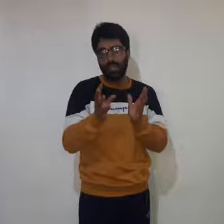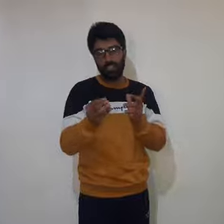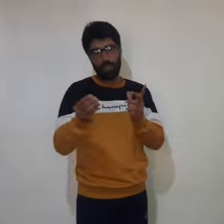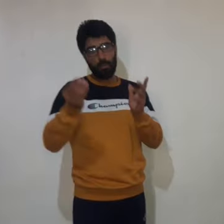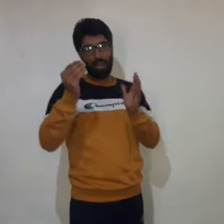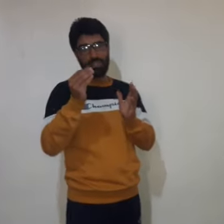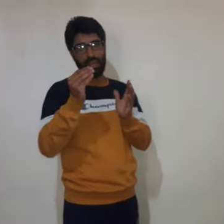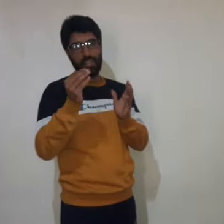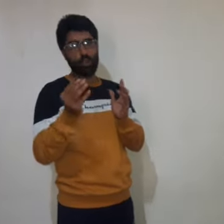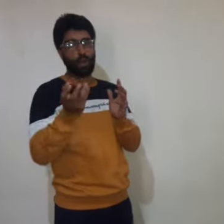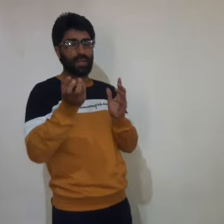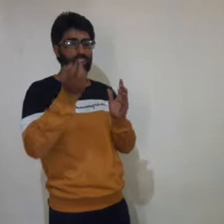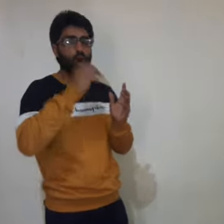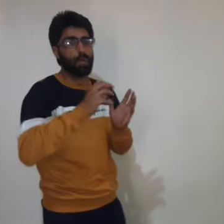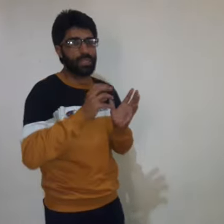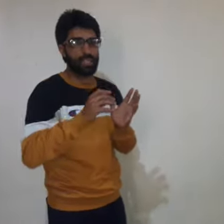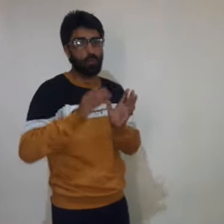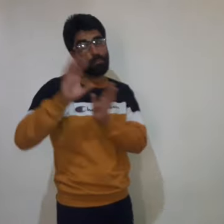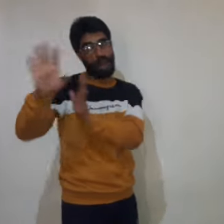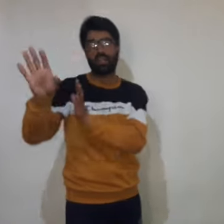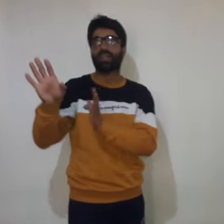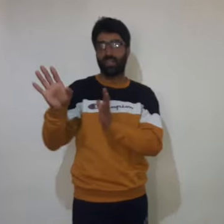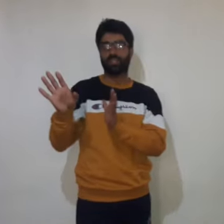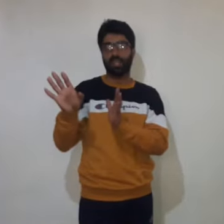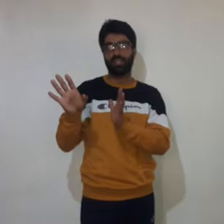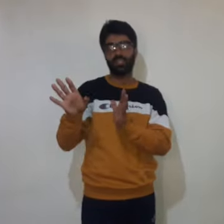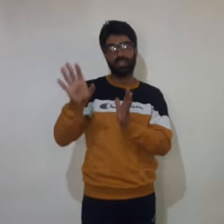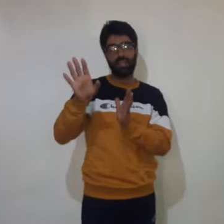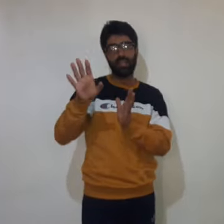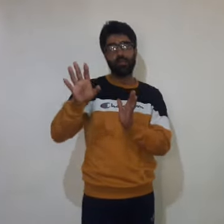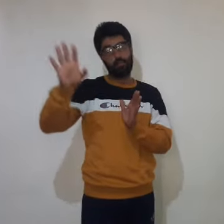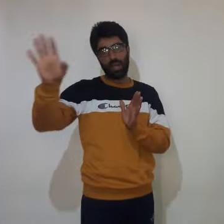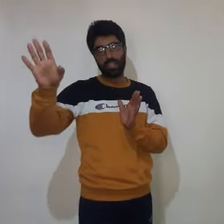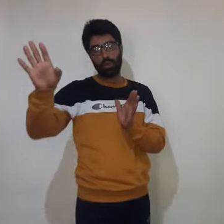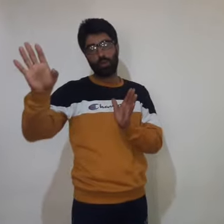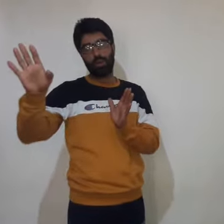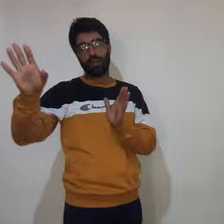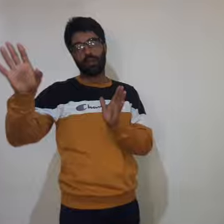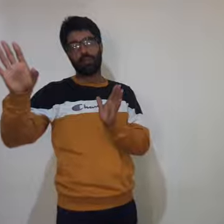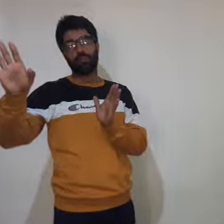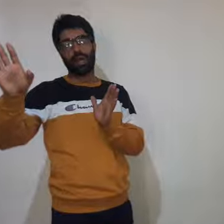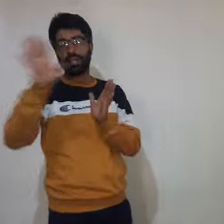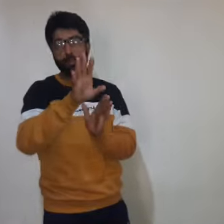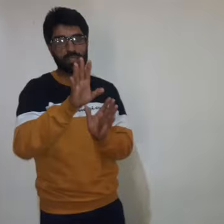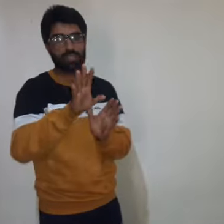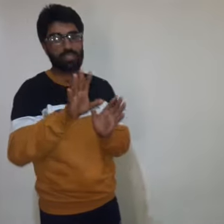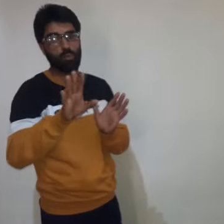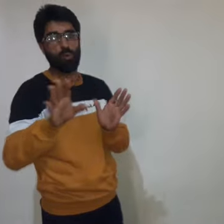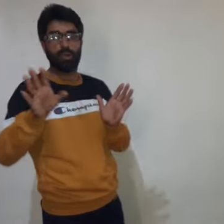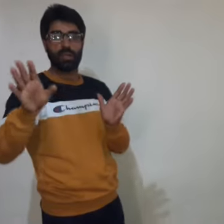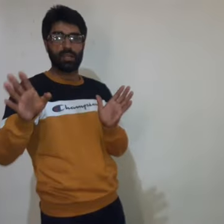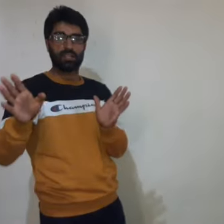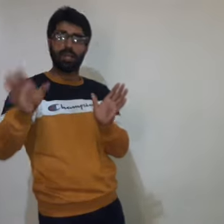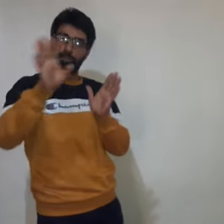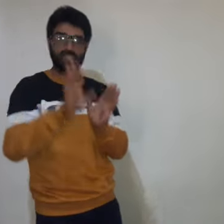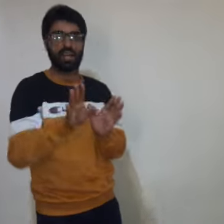ये मास्क है जो आपके ड्रॉपलेट से वो बाहर ना निकल जाए, जिससे बाकी जो हेल्दी पर्सन से वो इससे बच जाएंगे,